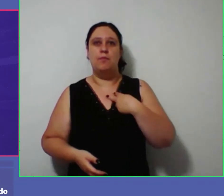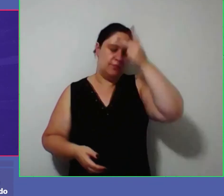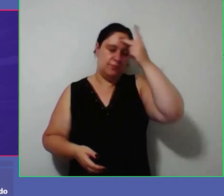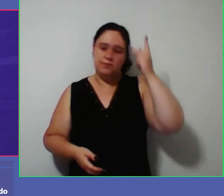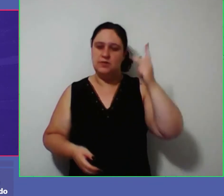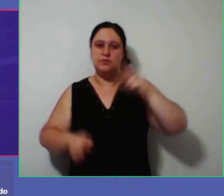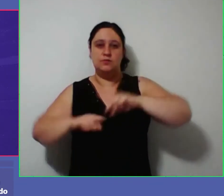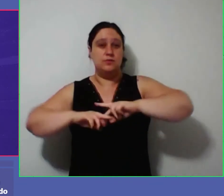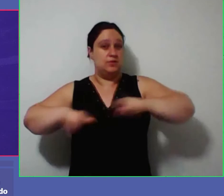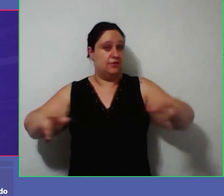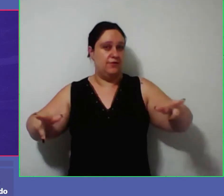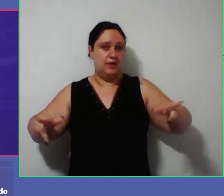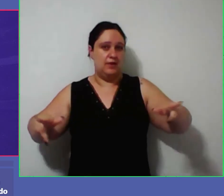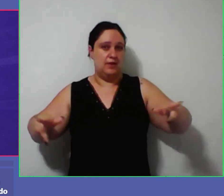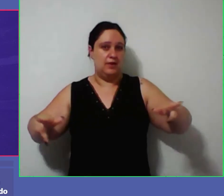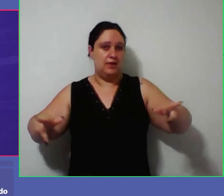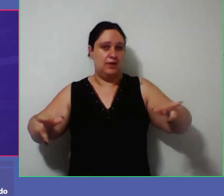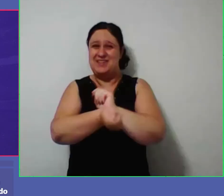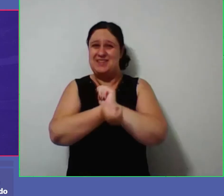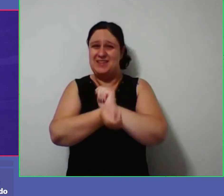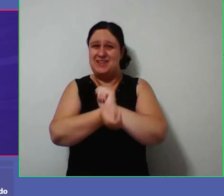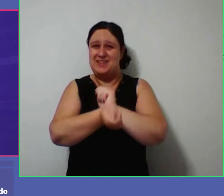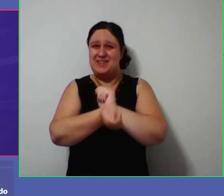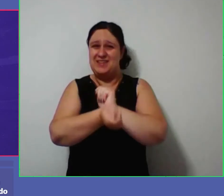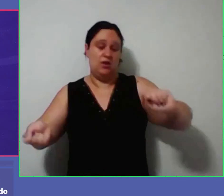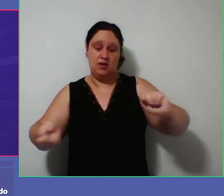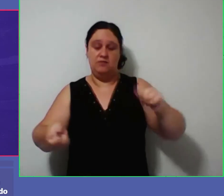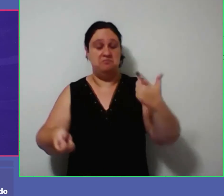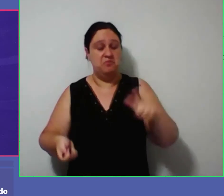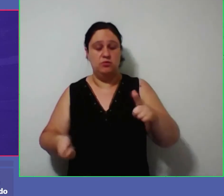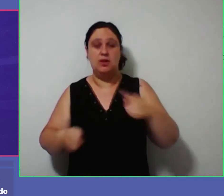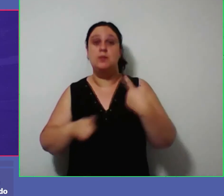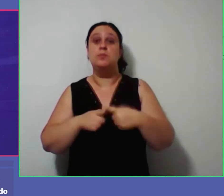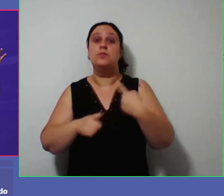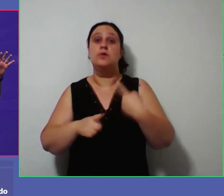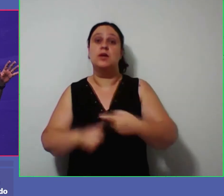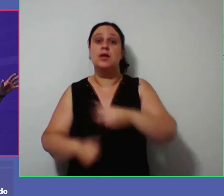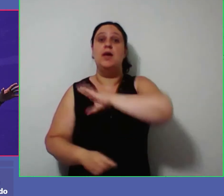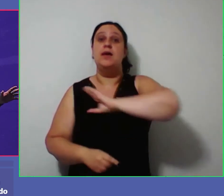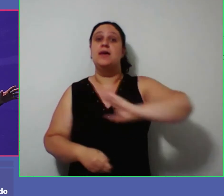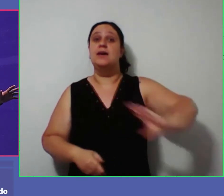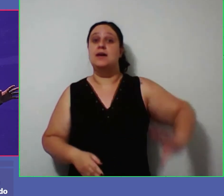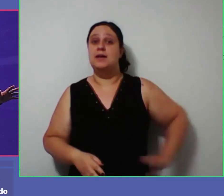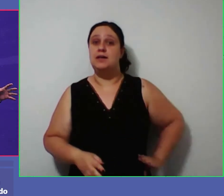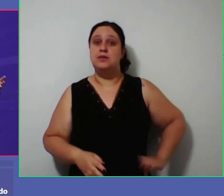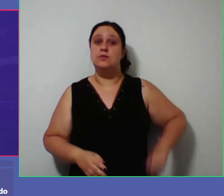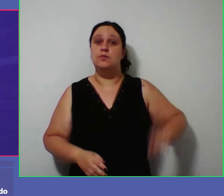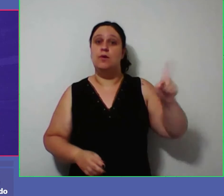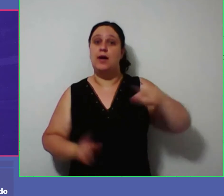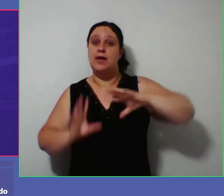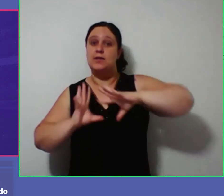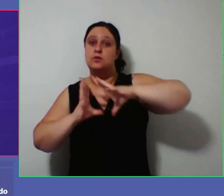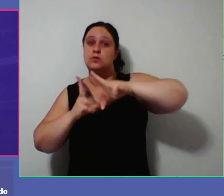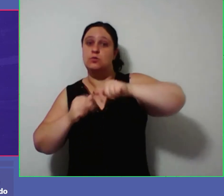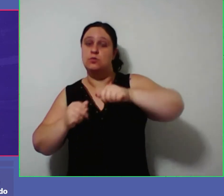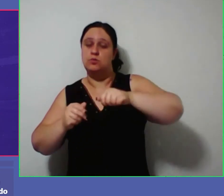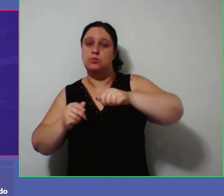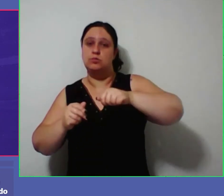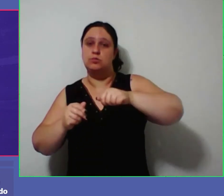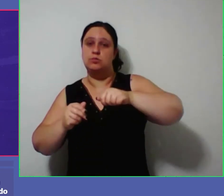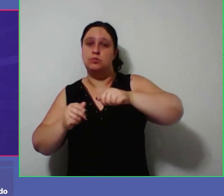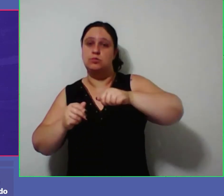Porém, Cristo é tudo e em todos. Irmãos, esse é o novo